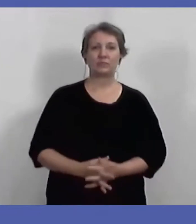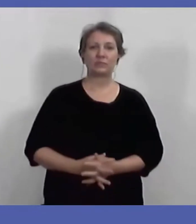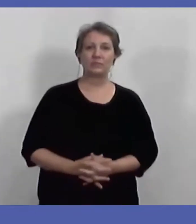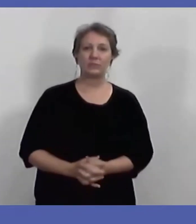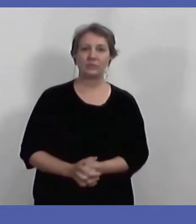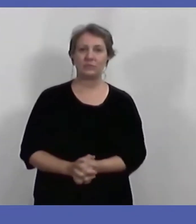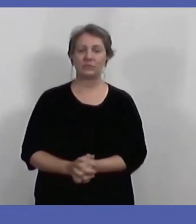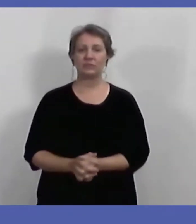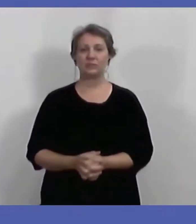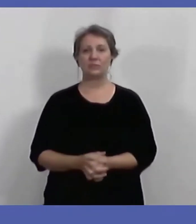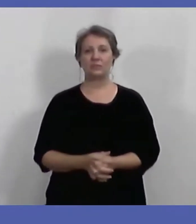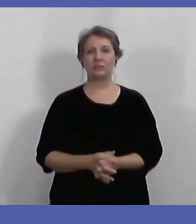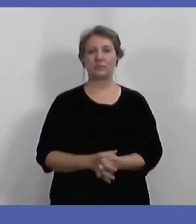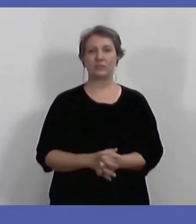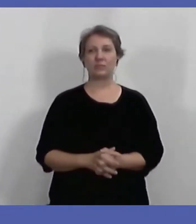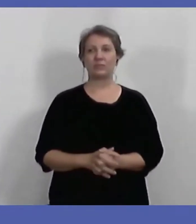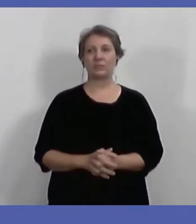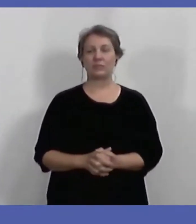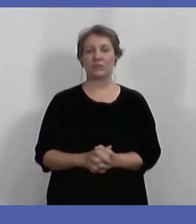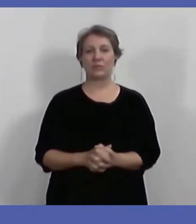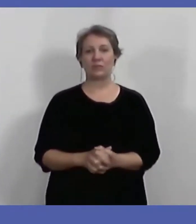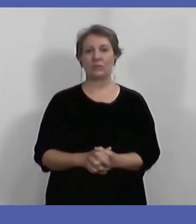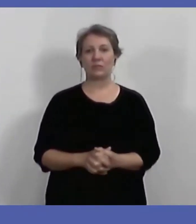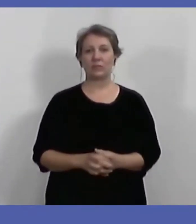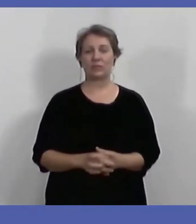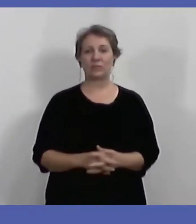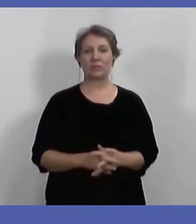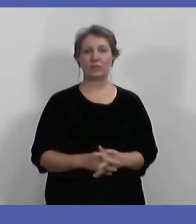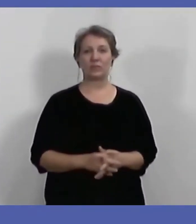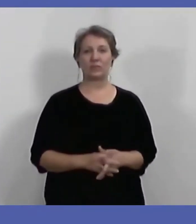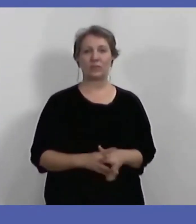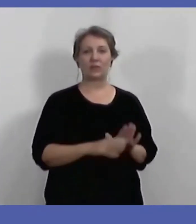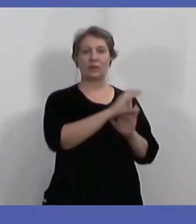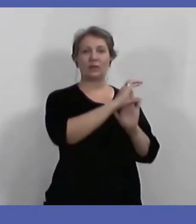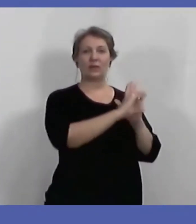para terminar, vamos para capítulo 12.